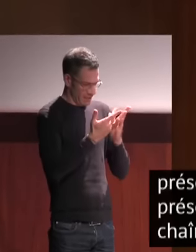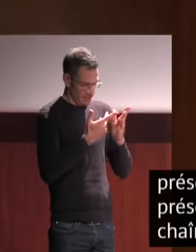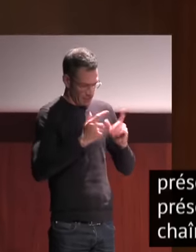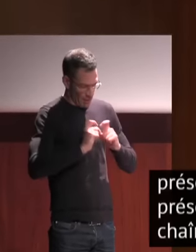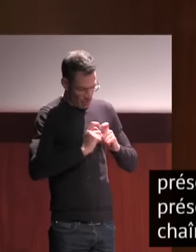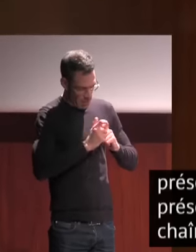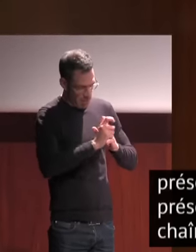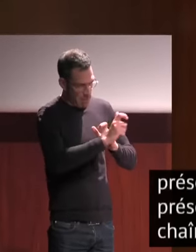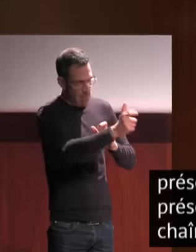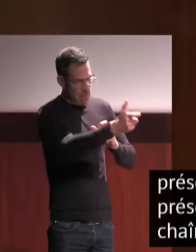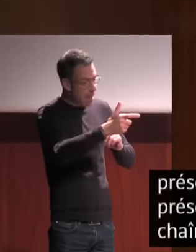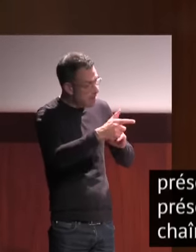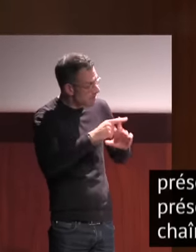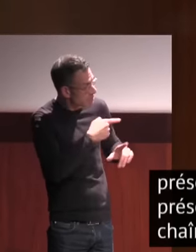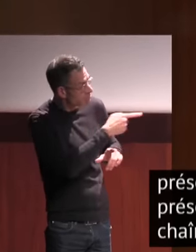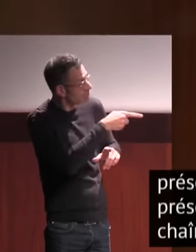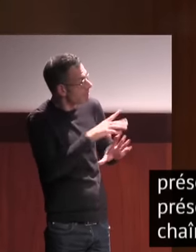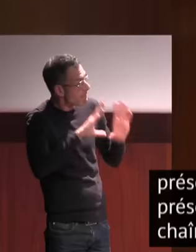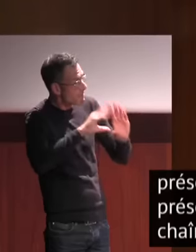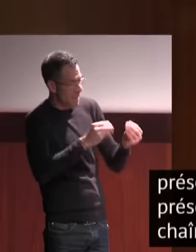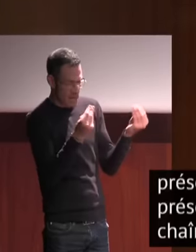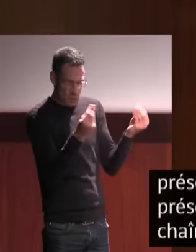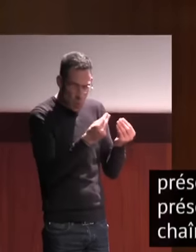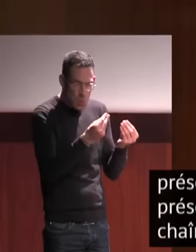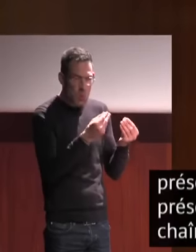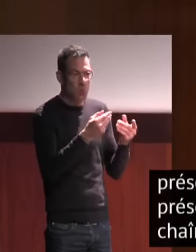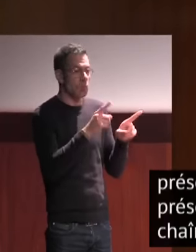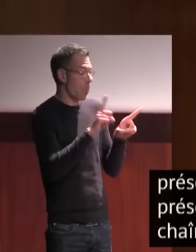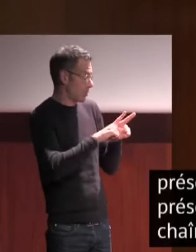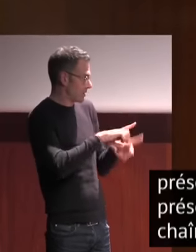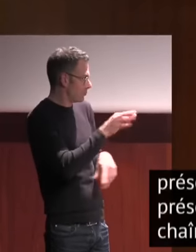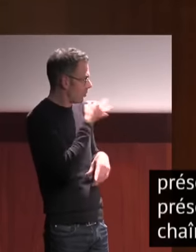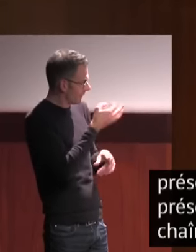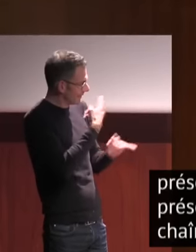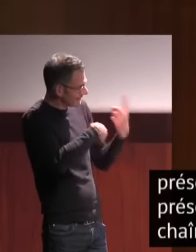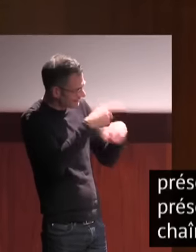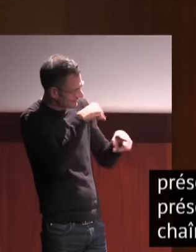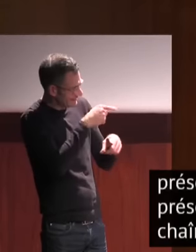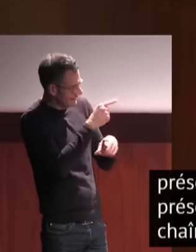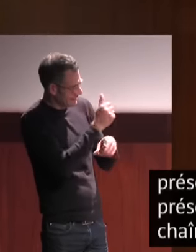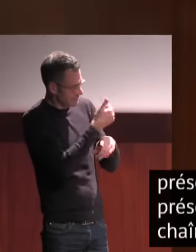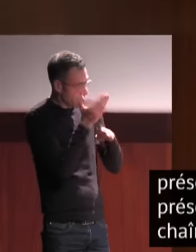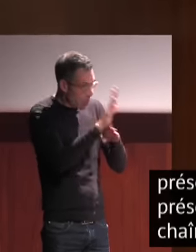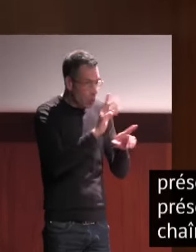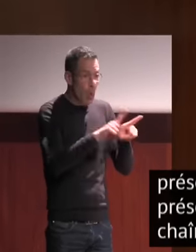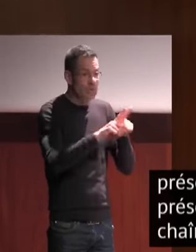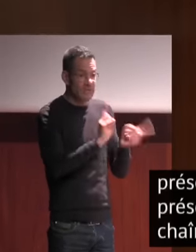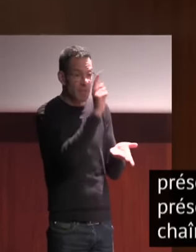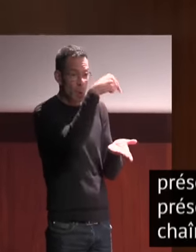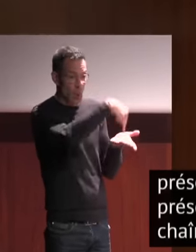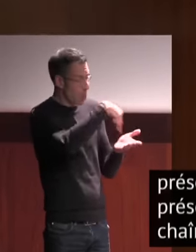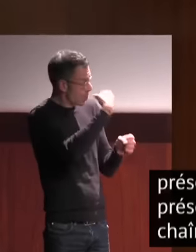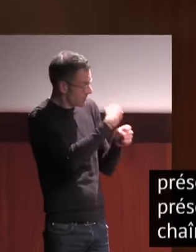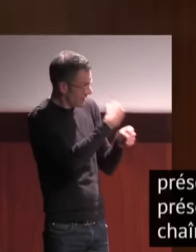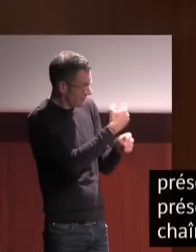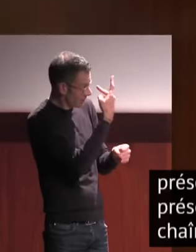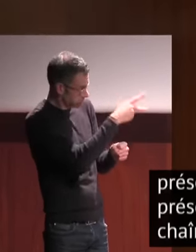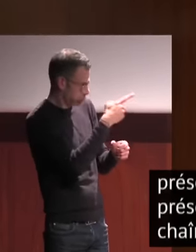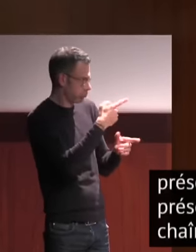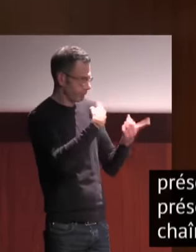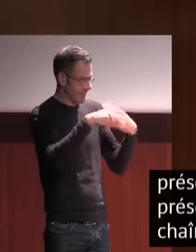de aussi montrer votre prénom signé et de celui du lieu où vous travaillez. C'est aussi